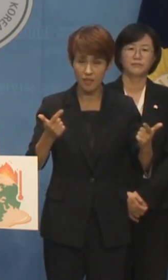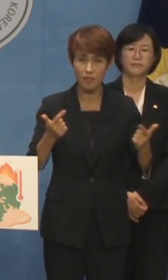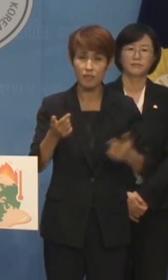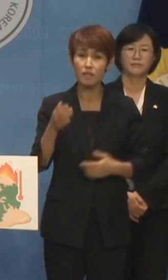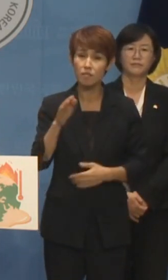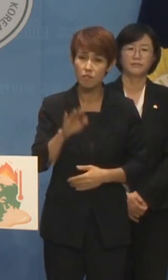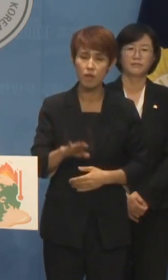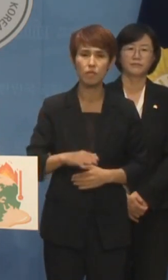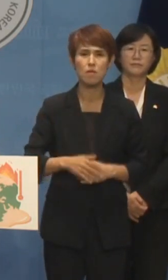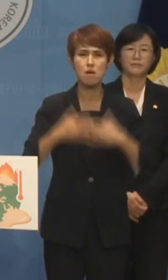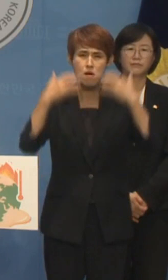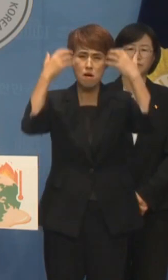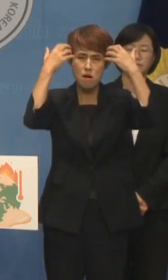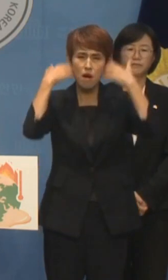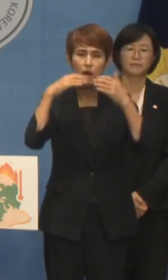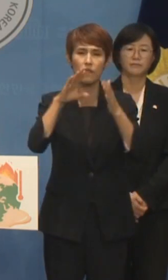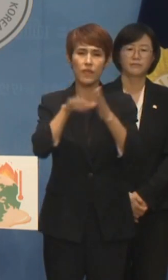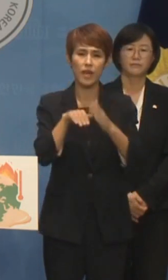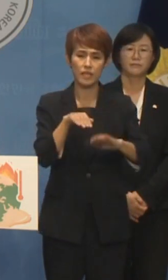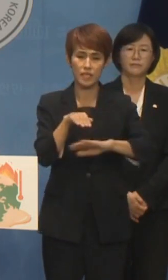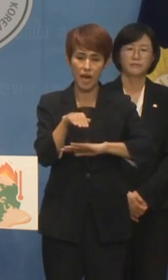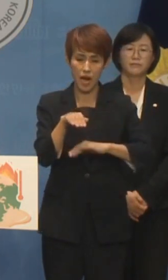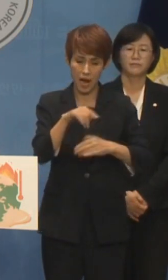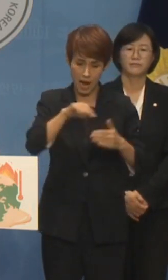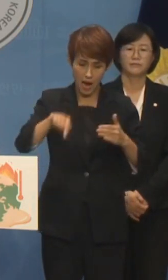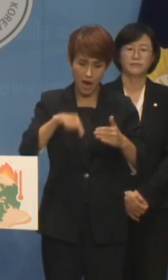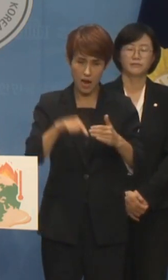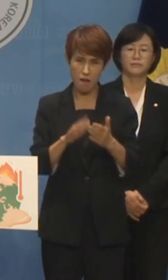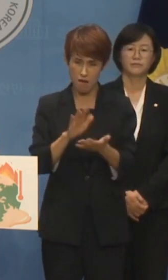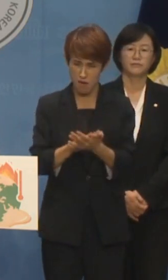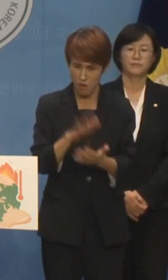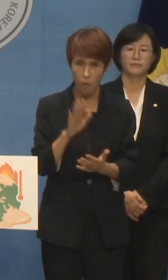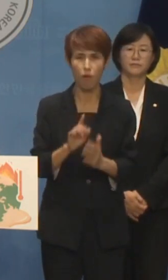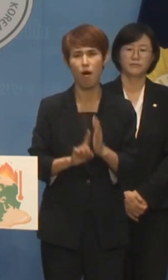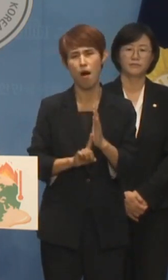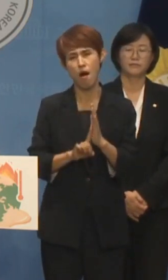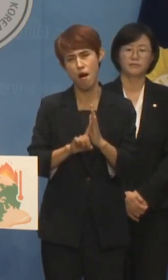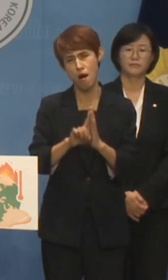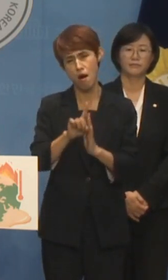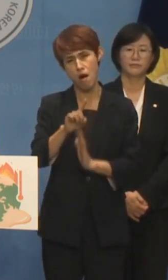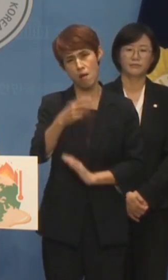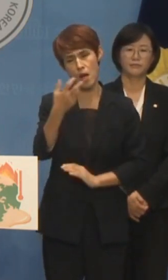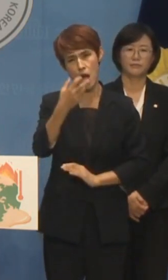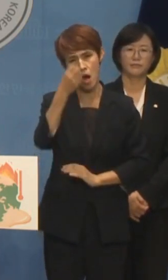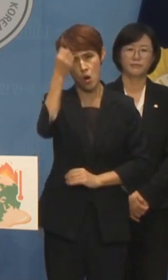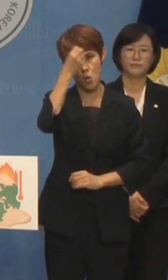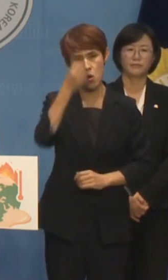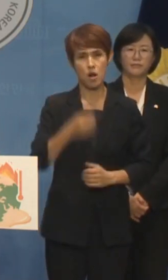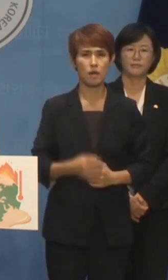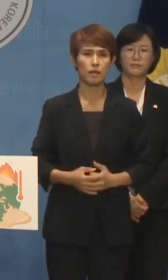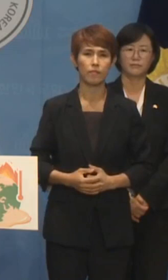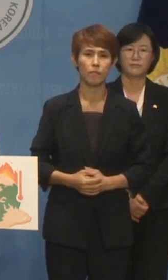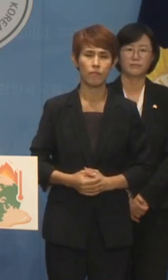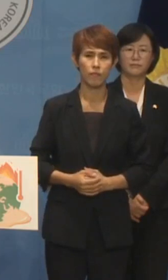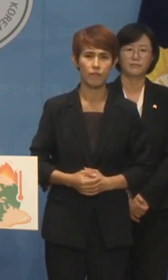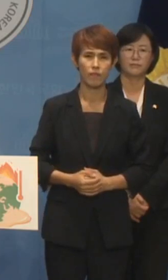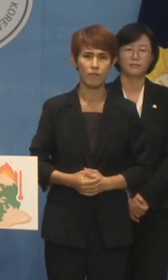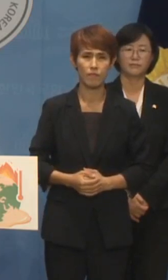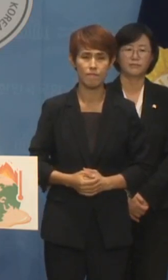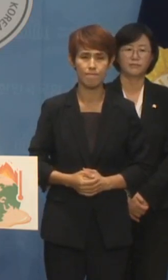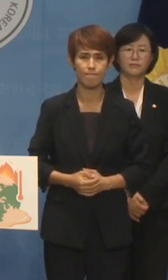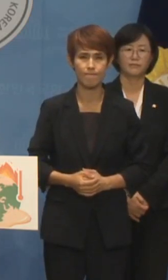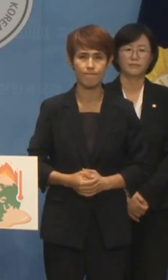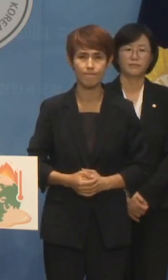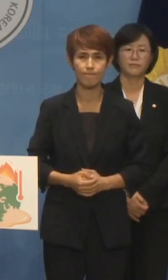감수하더라도 폭염 시 차량의 실내 온도는 살인적인 수준이라는 걸 알 수 있습니다.